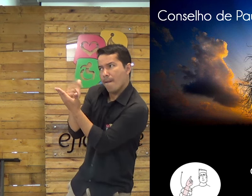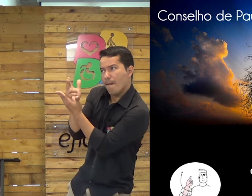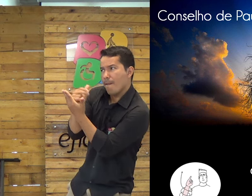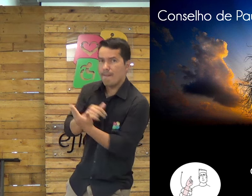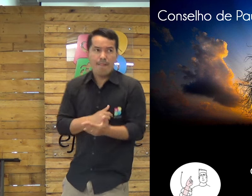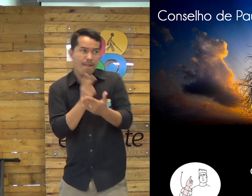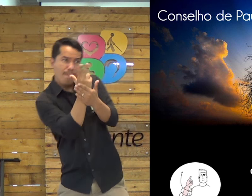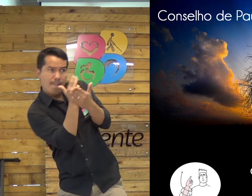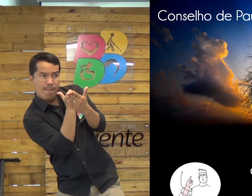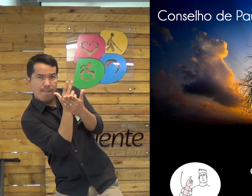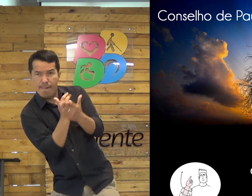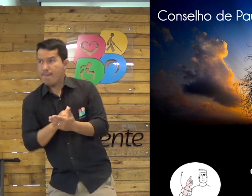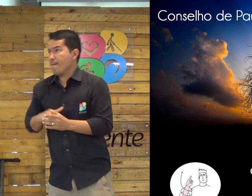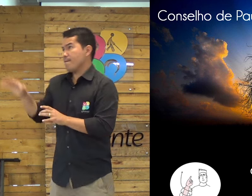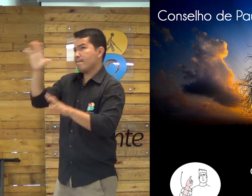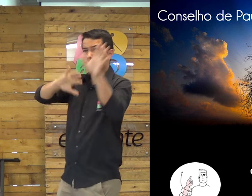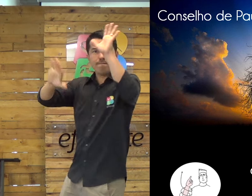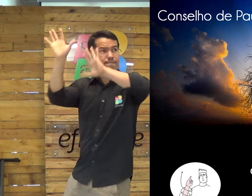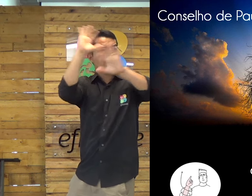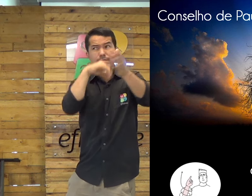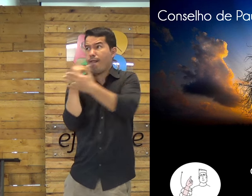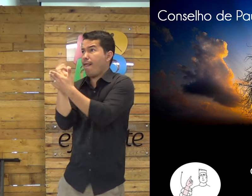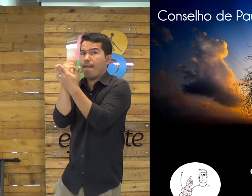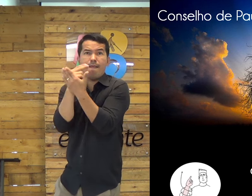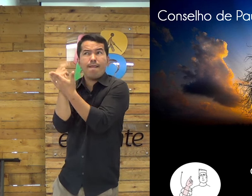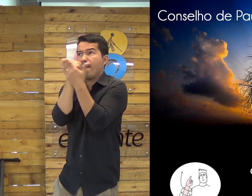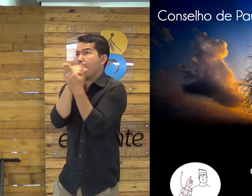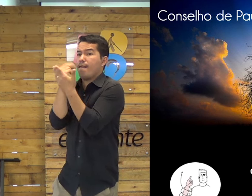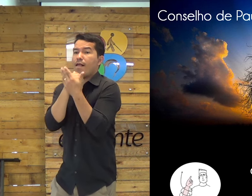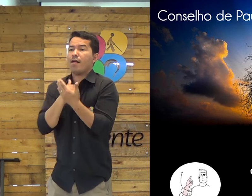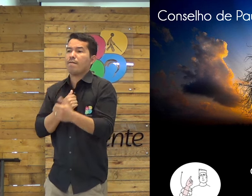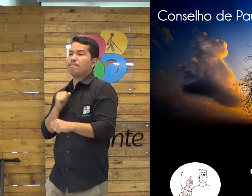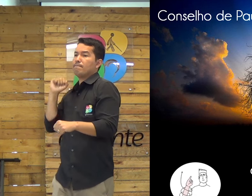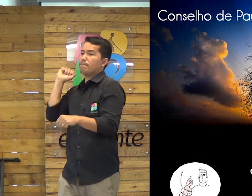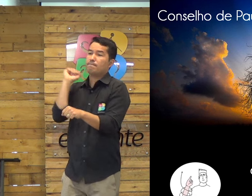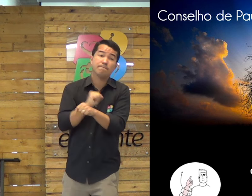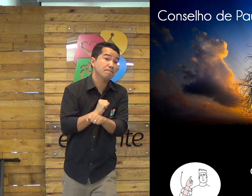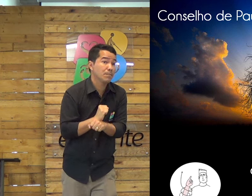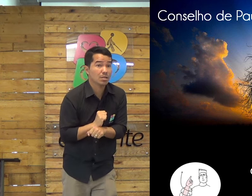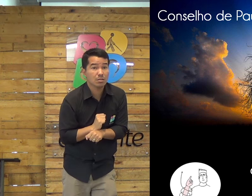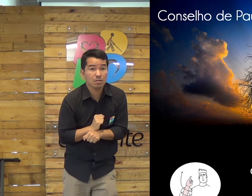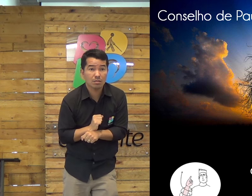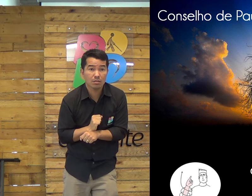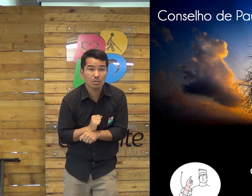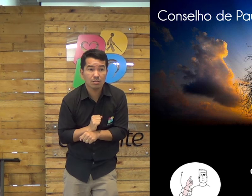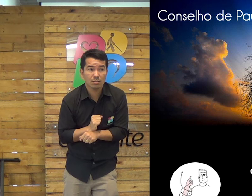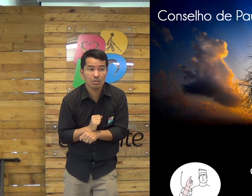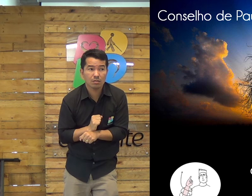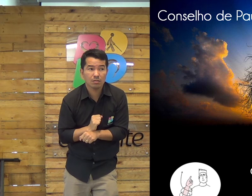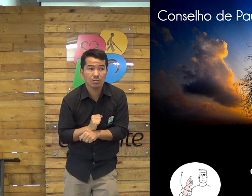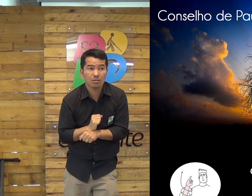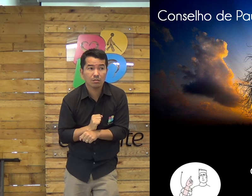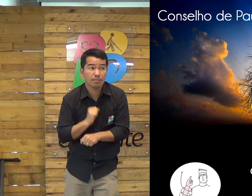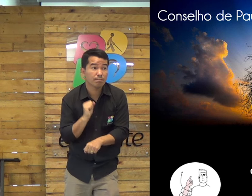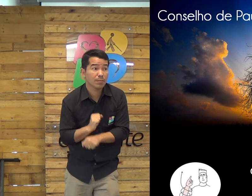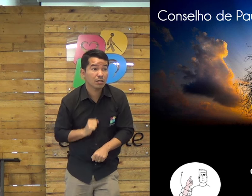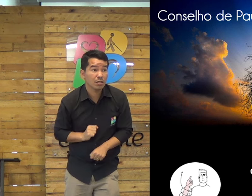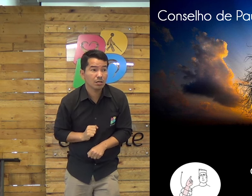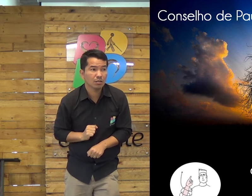E eu desenhava, né? Eu costumava desenhar as pessoas, os ambientes, as coisas. E aí eu